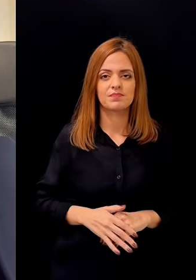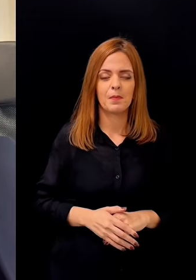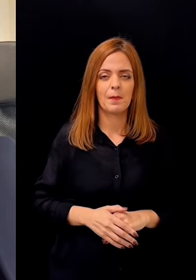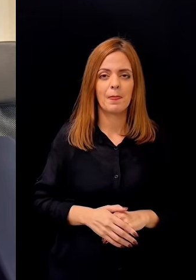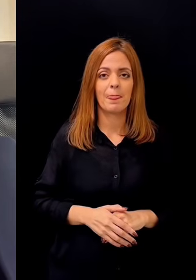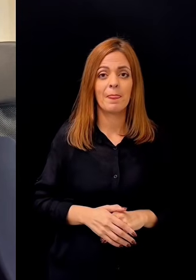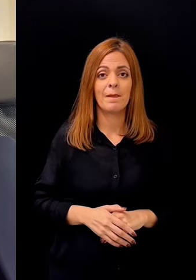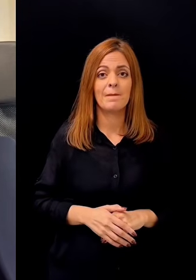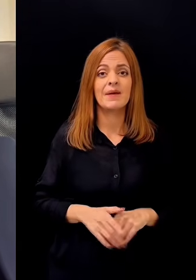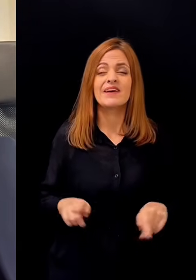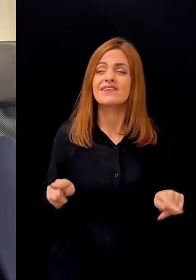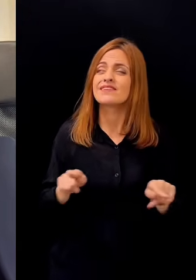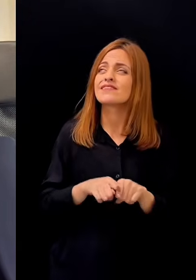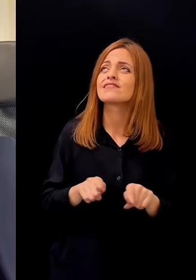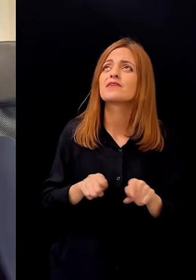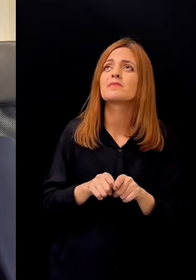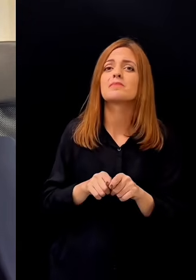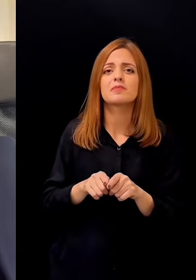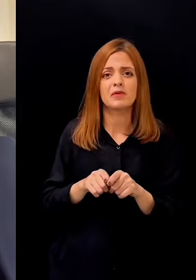E buscasse